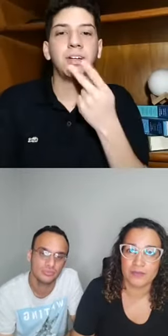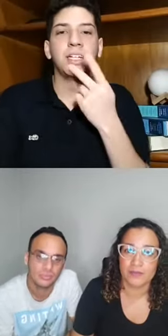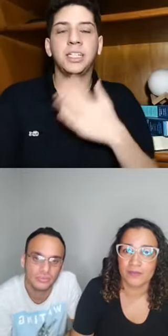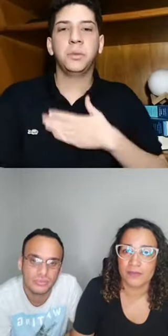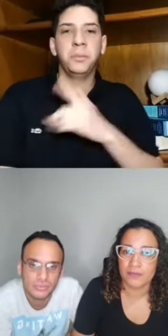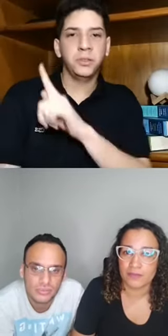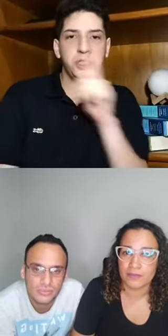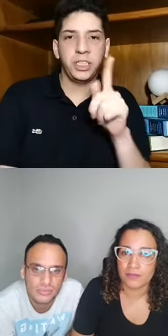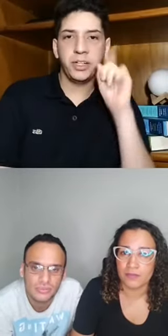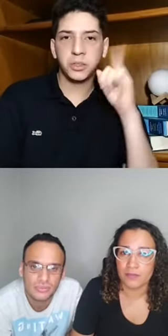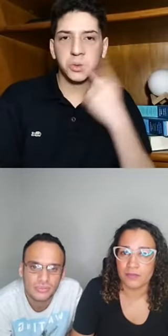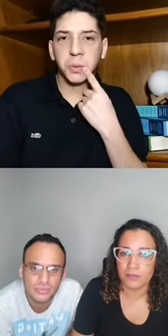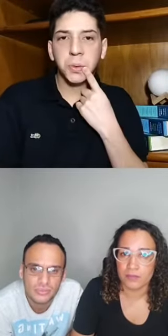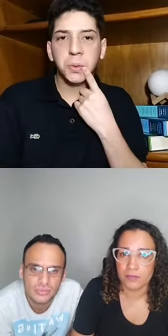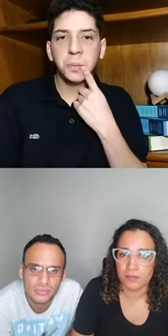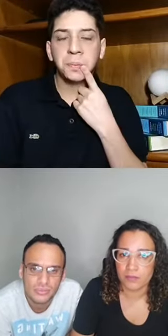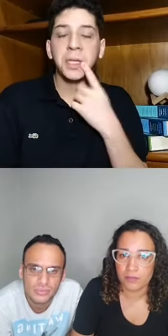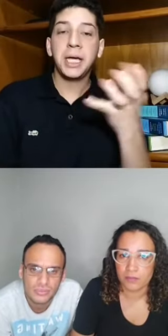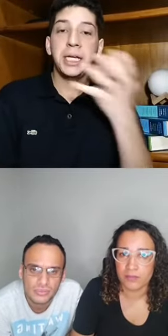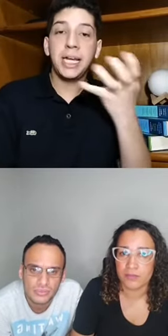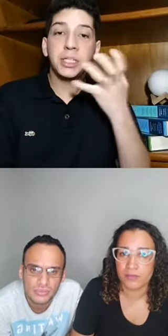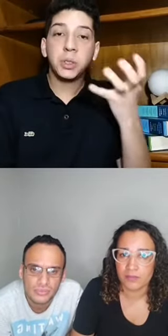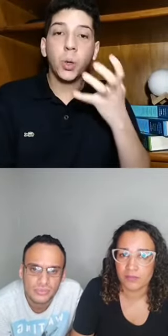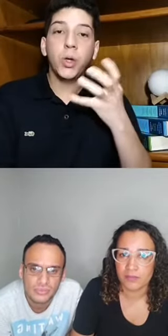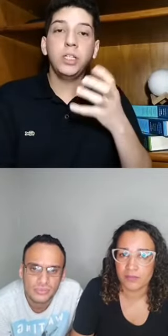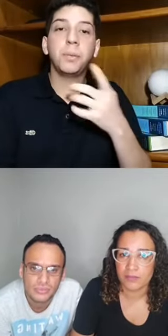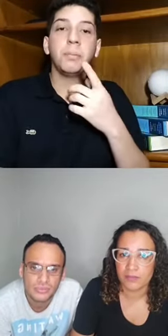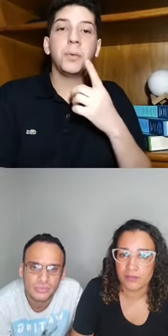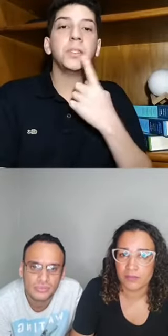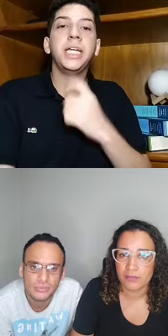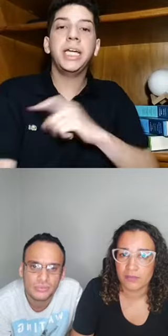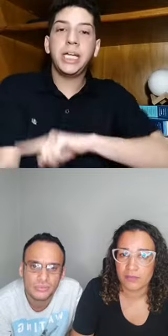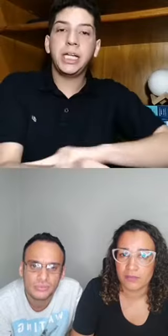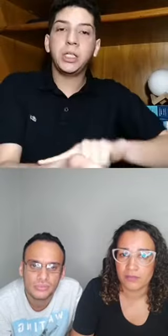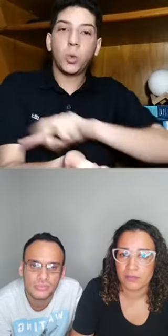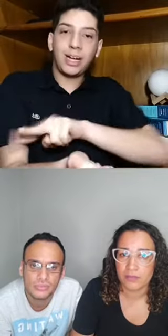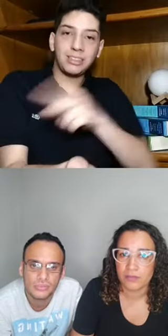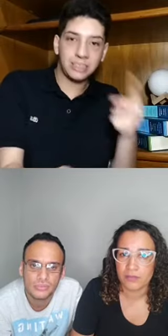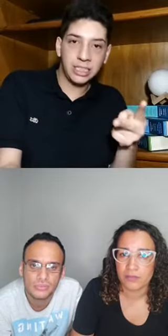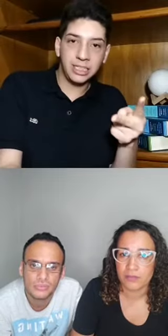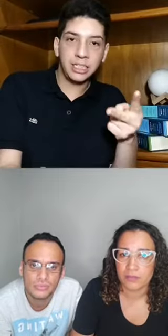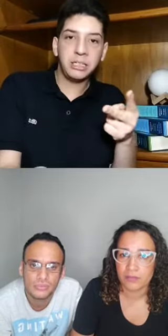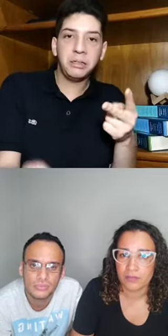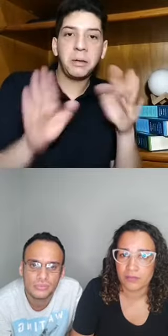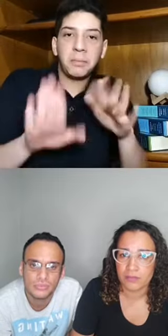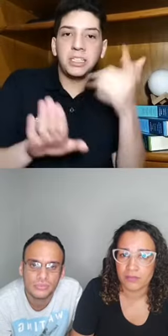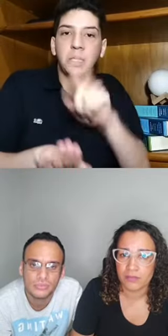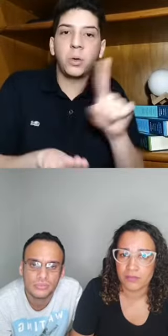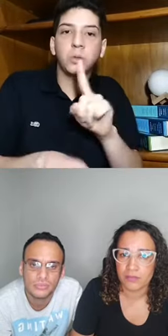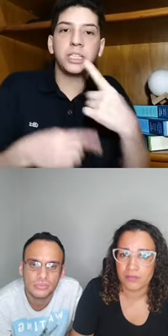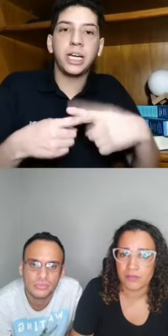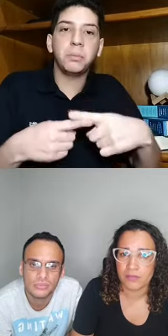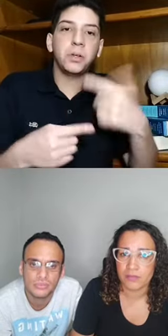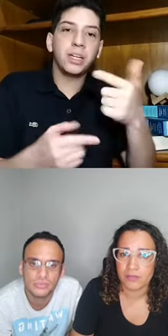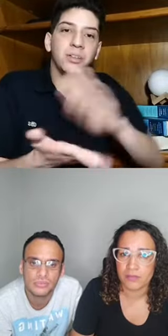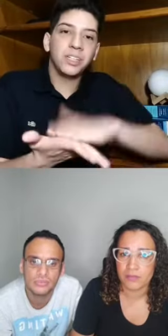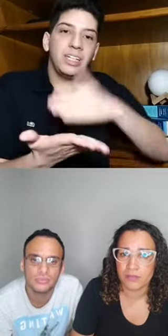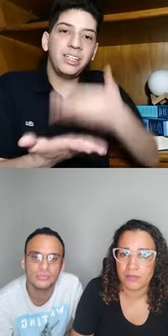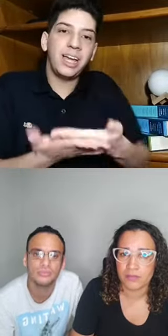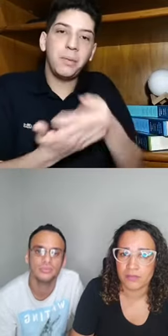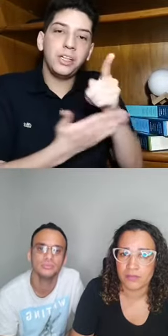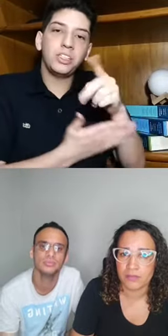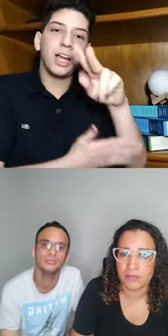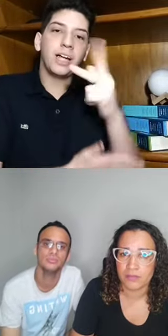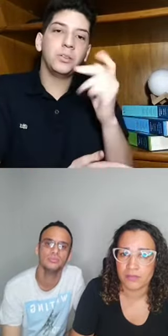Eu tô falando aqui, o meu genro é surdo e ele é doido para poder doar sangue, mas não consegue porque não